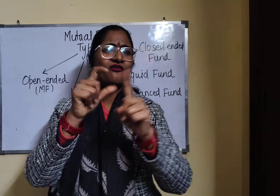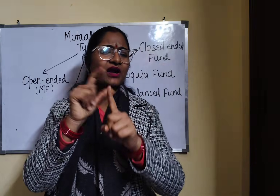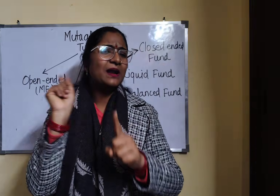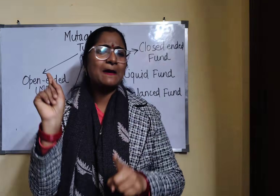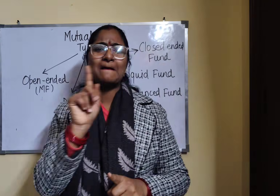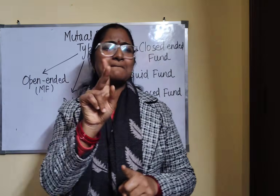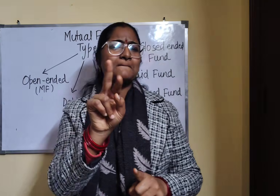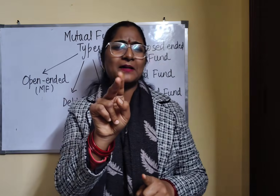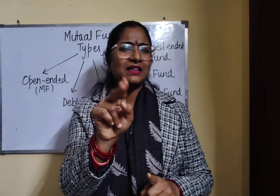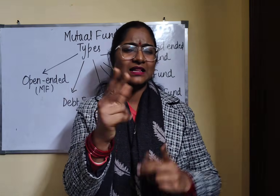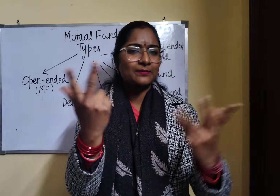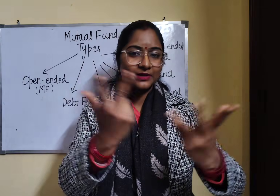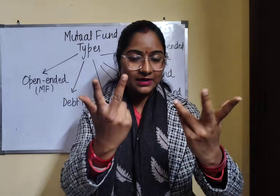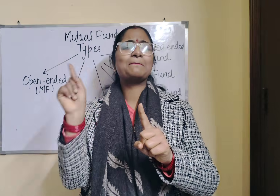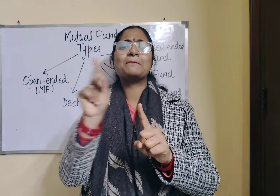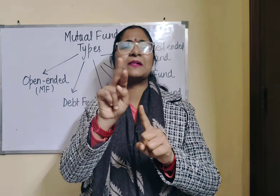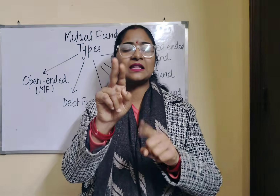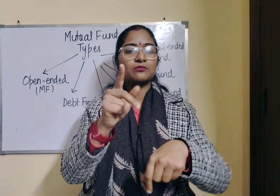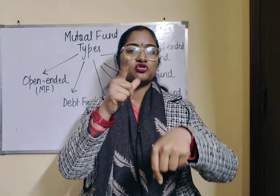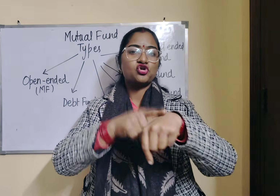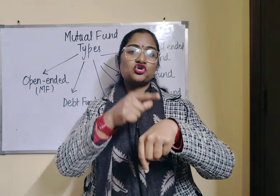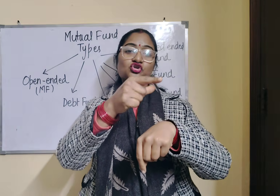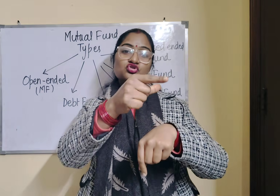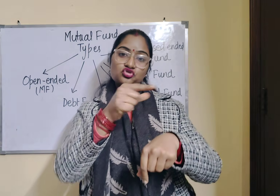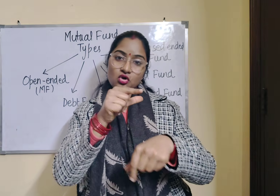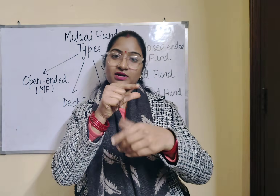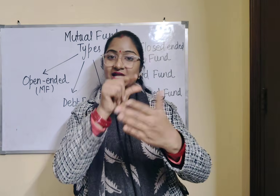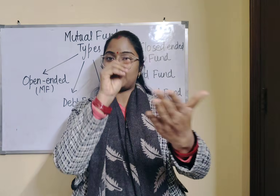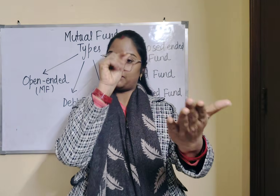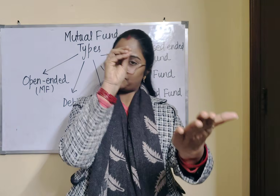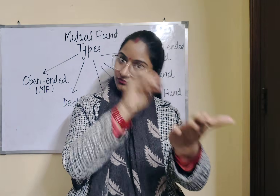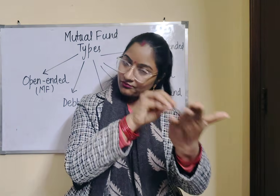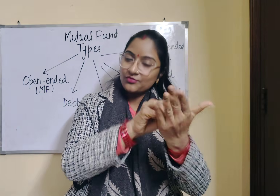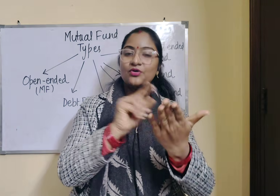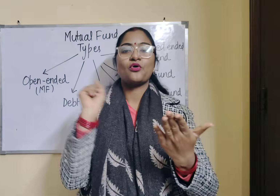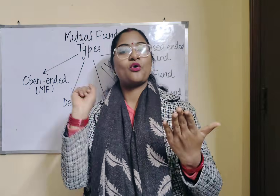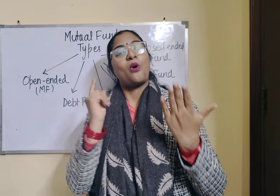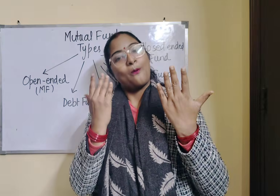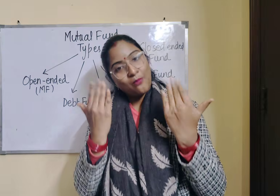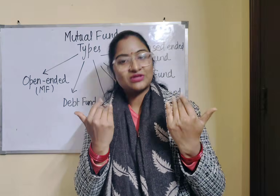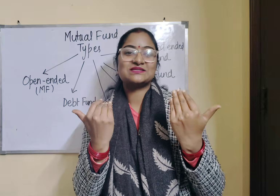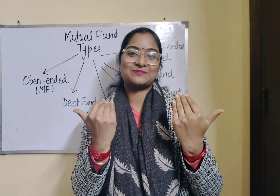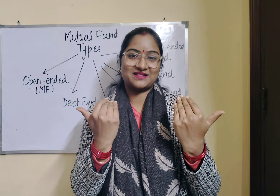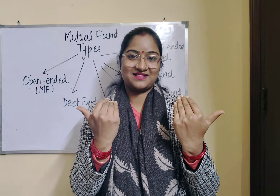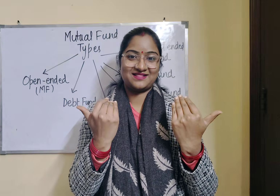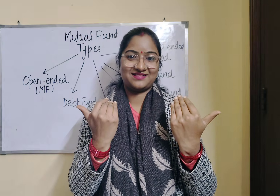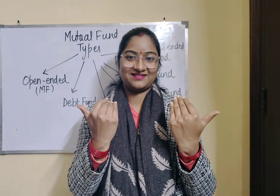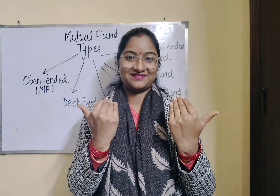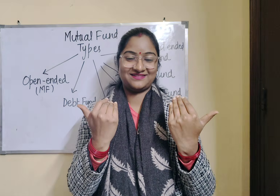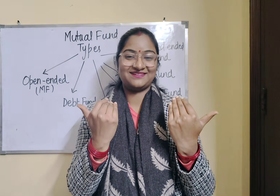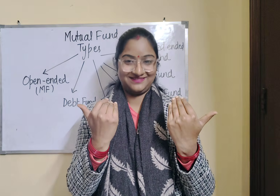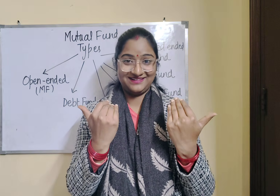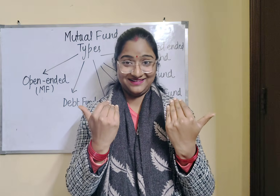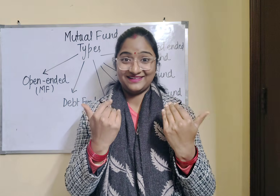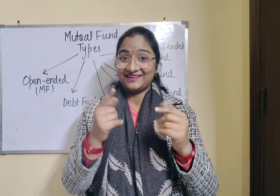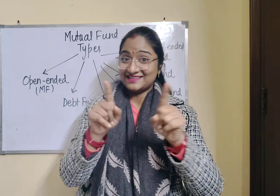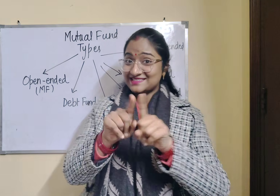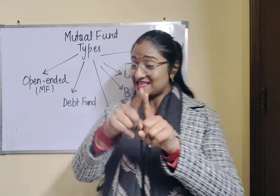लिक्विड फंड के बारे में अगर मैं आपको बताऊं तो इसका क्या मतलब है, ये शॉर्ट टाइम के लिए होता है, लो रिस्क